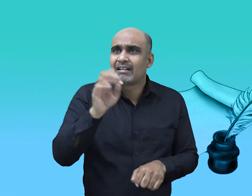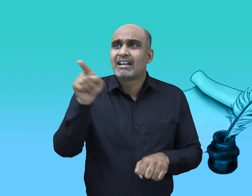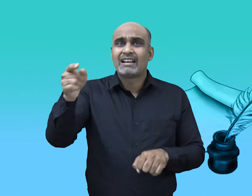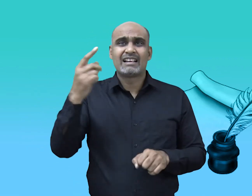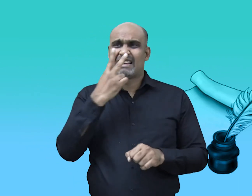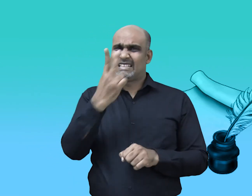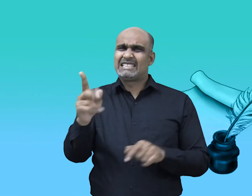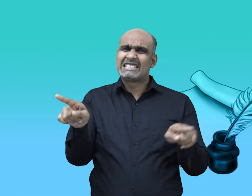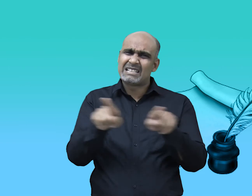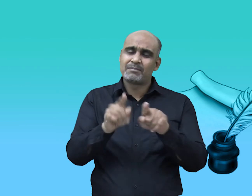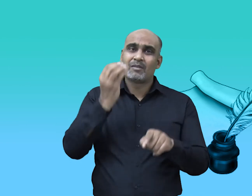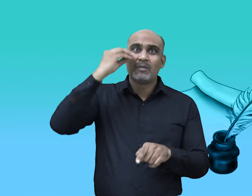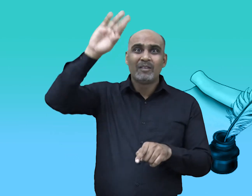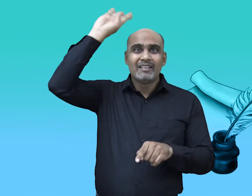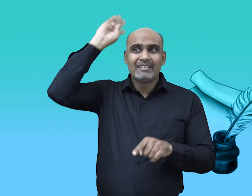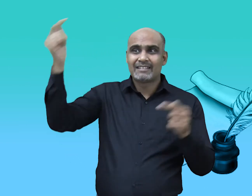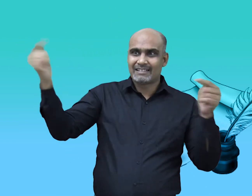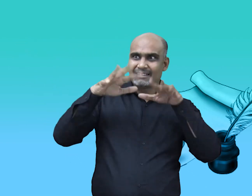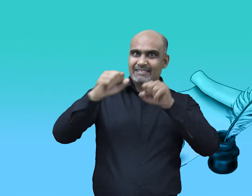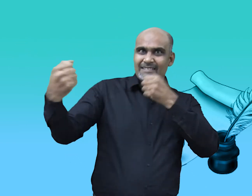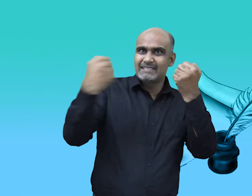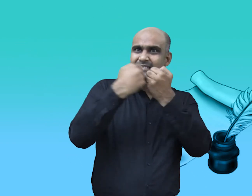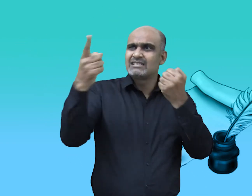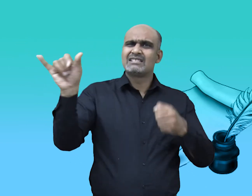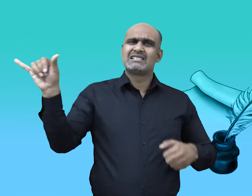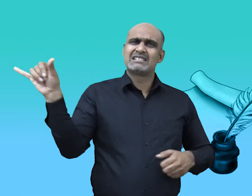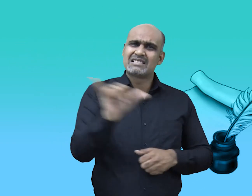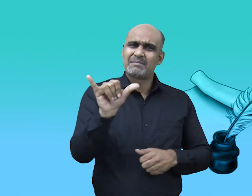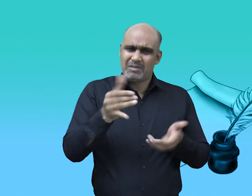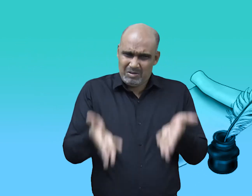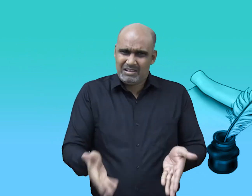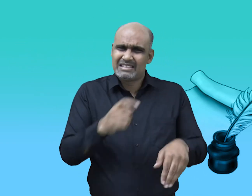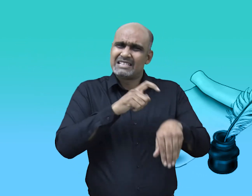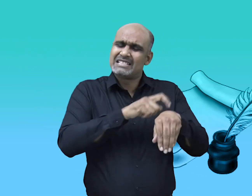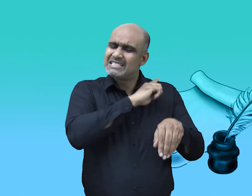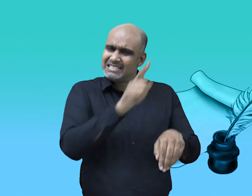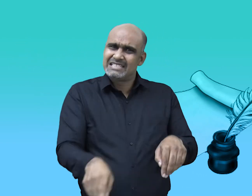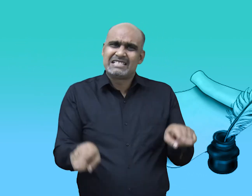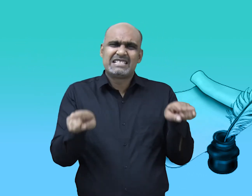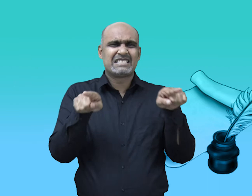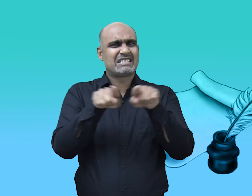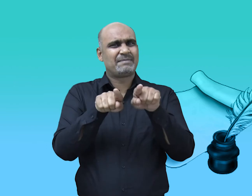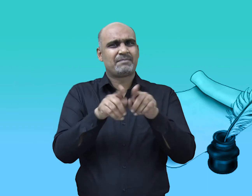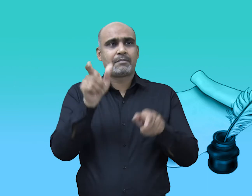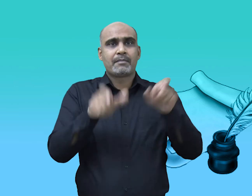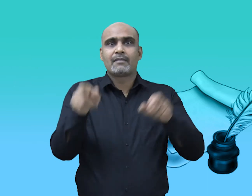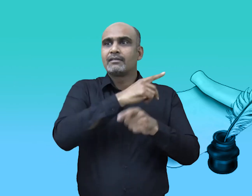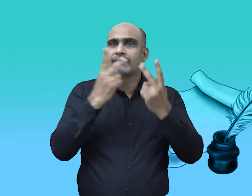कर ले जाते थे और आज भी लूट है, पर पहले यह प्रत्यक्ष रूप से होता था, पर आज यह लूटने का